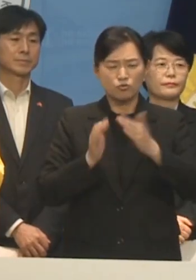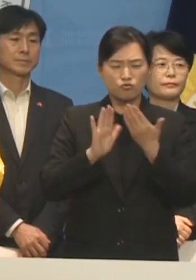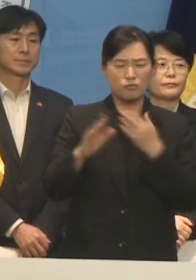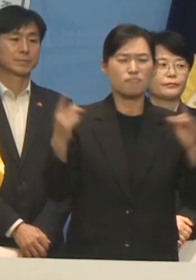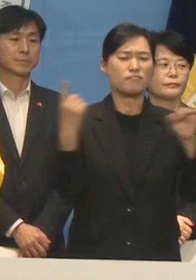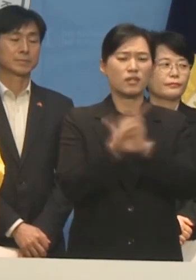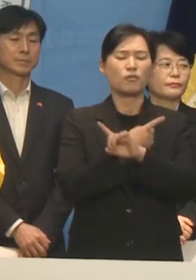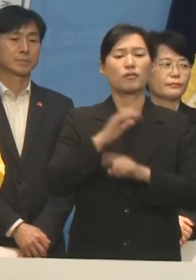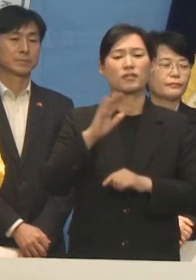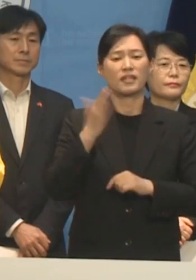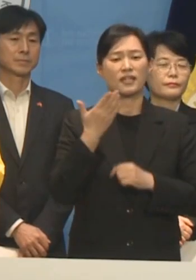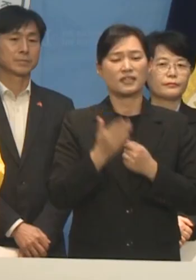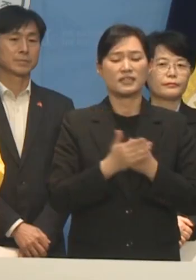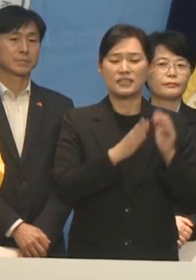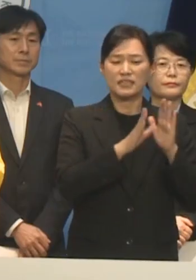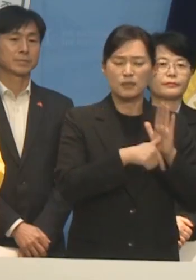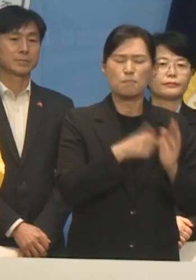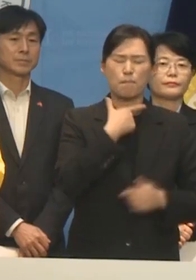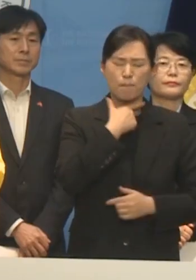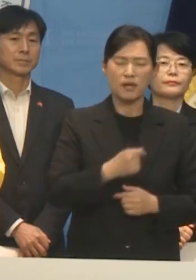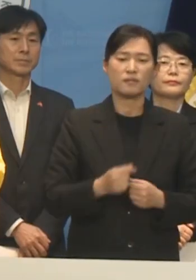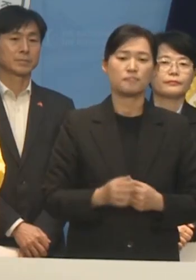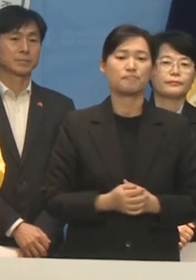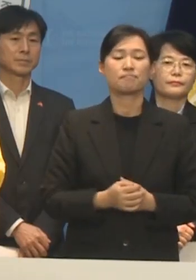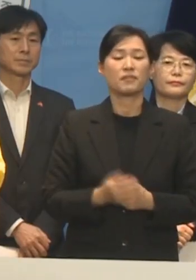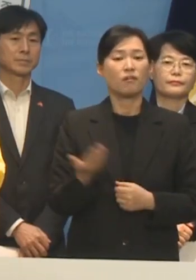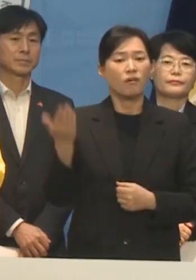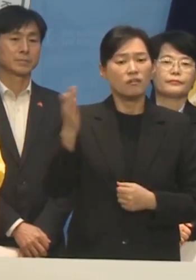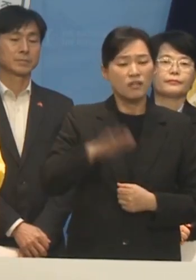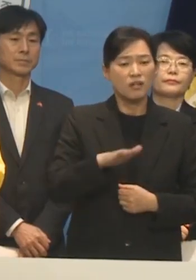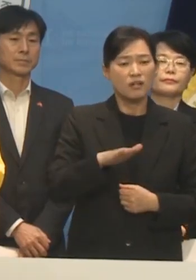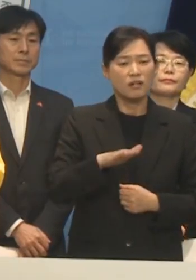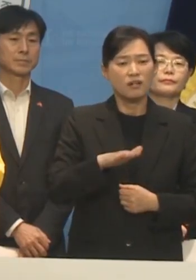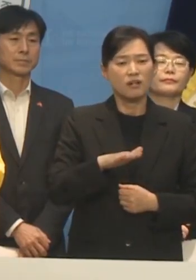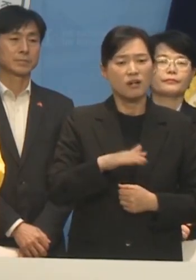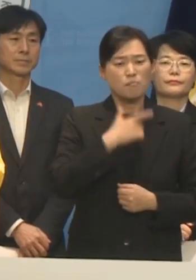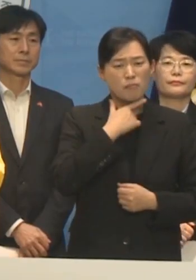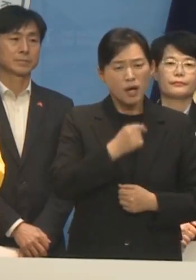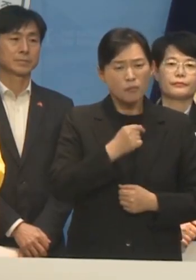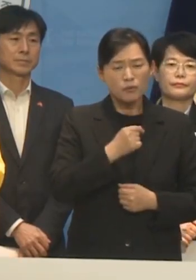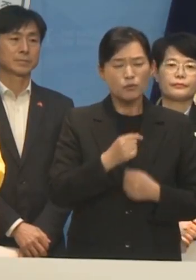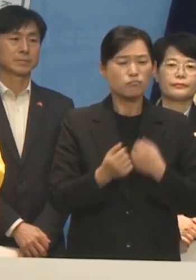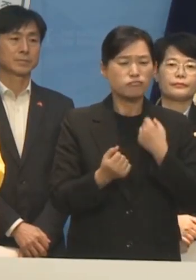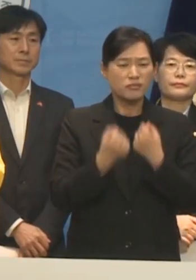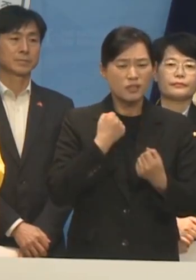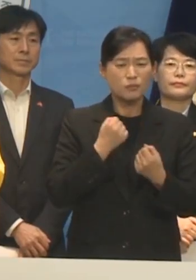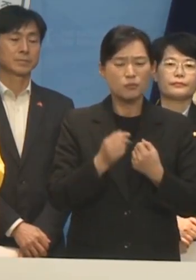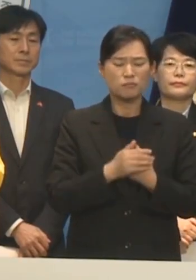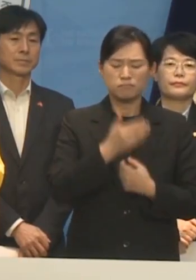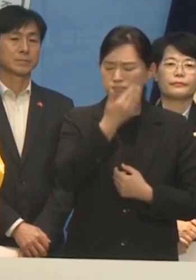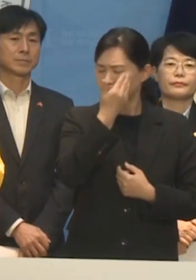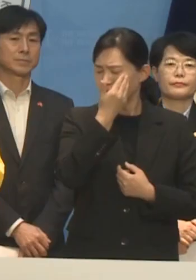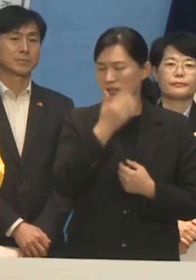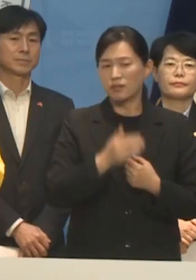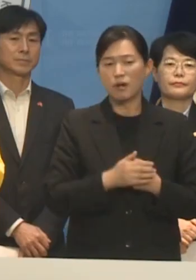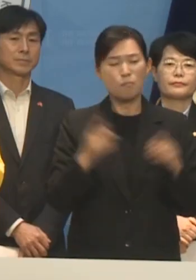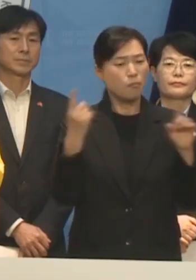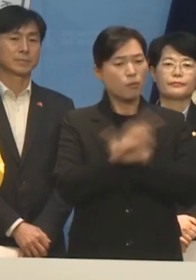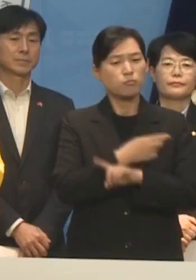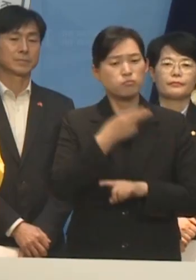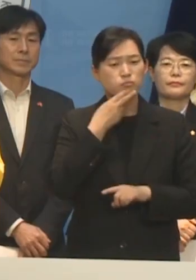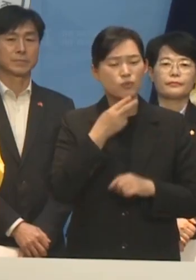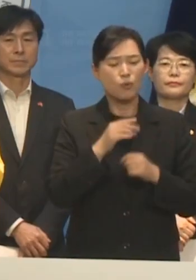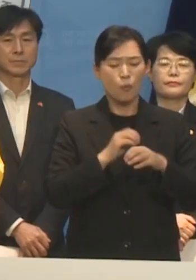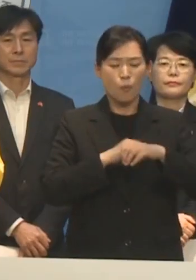된다는 시대적 요구였습니다. 하지만 그런 요구에도 국가는 그 측면을 외면하면서 바뀌지 않았고